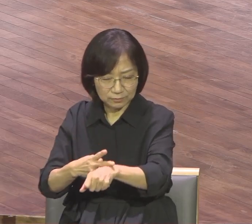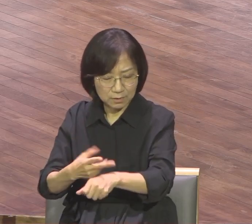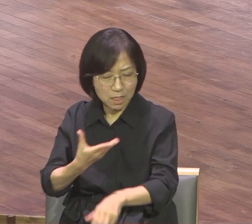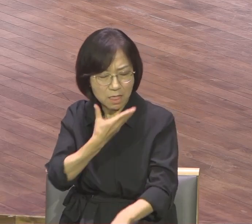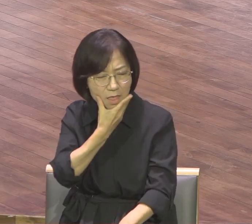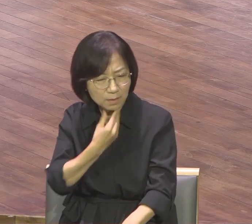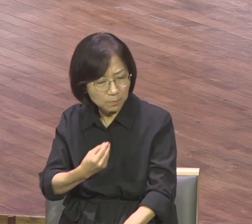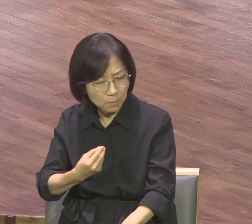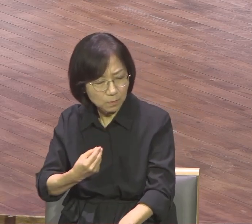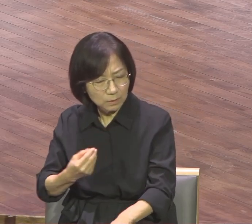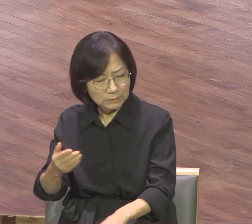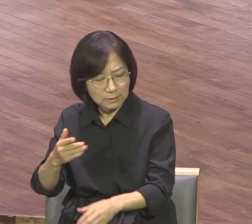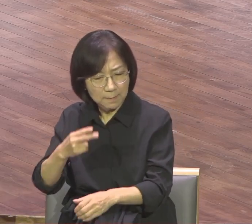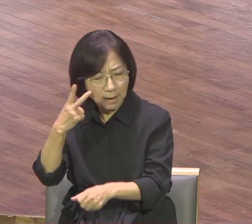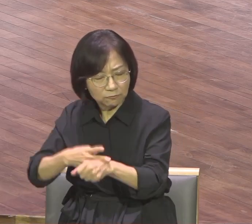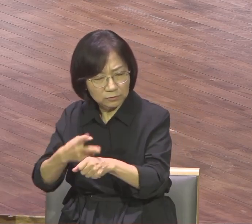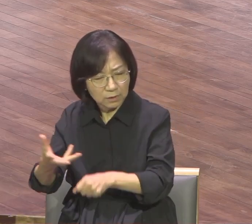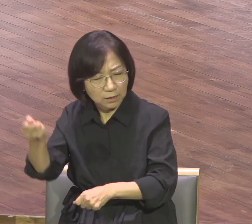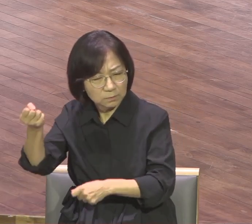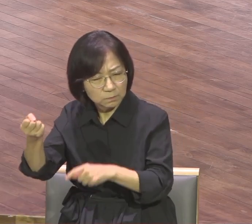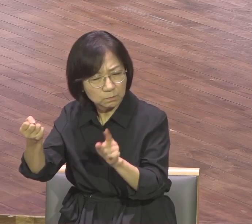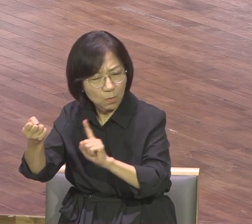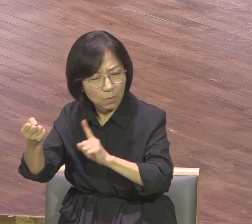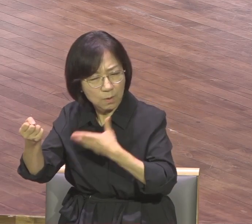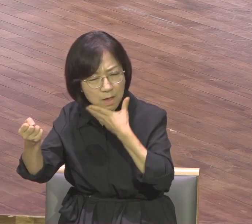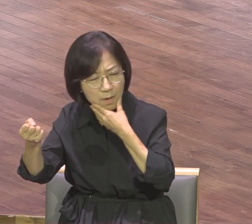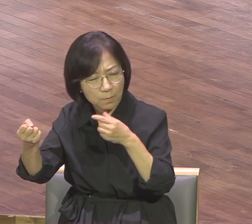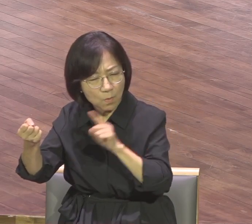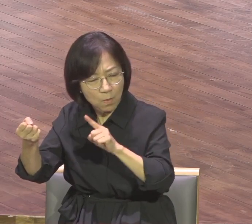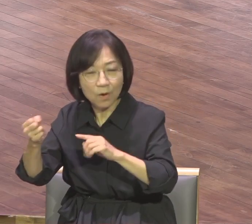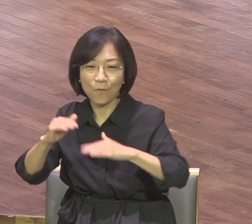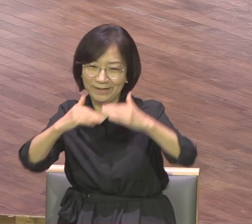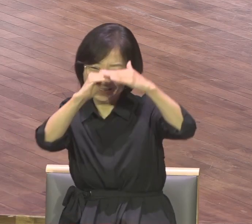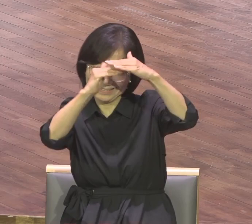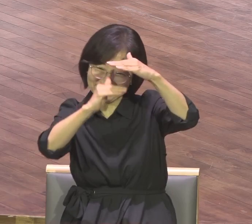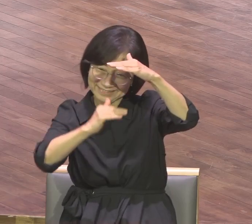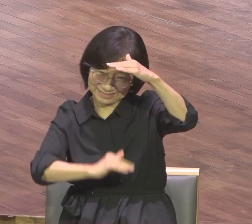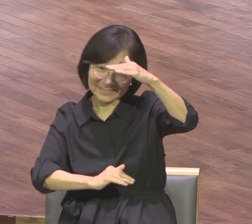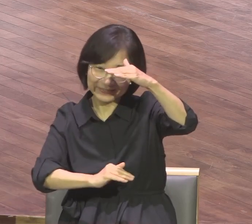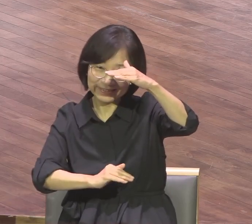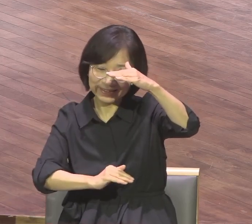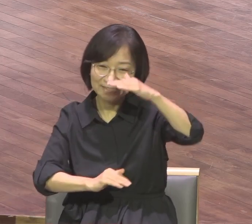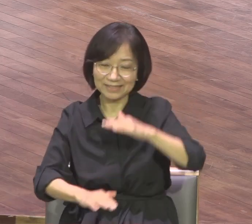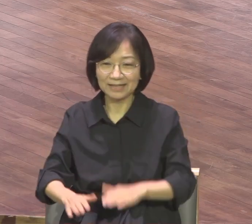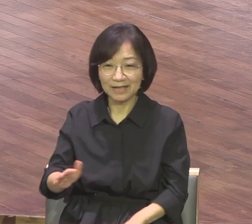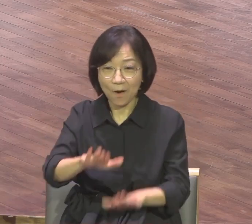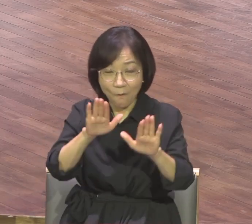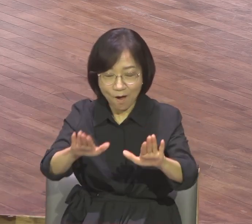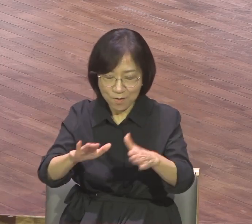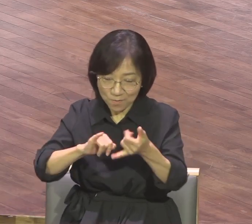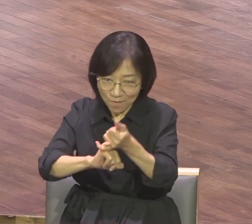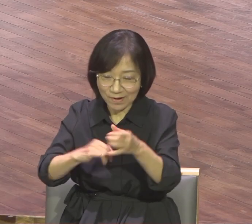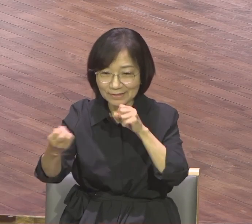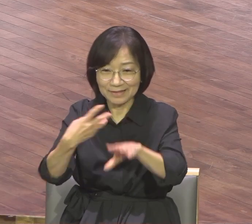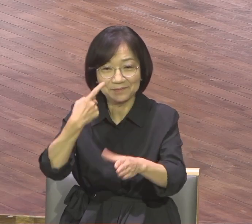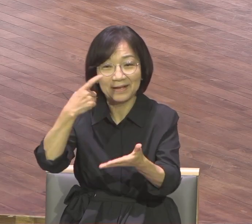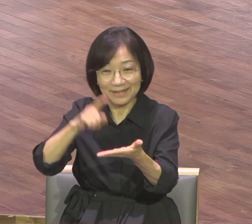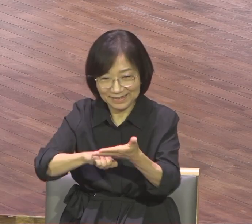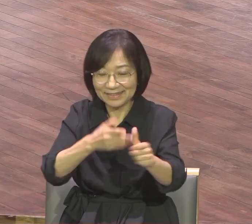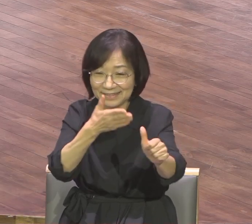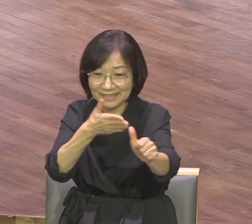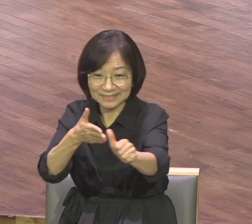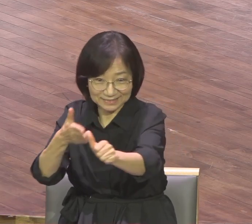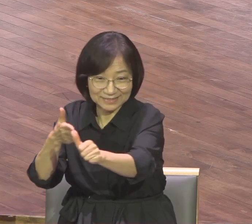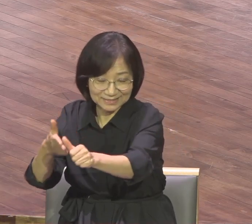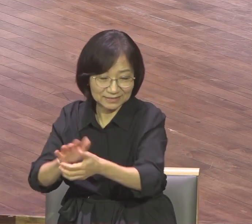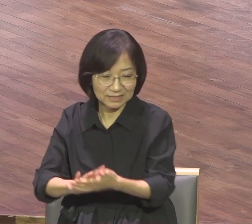대한 내용이 기록되어 있습니다. 답을 찾으시기 바랍니다. 오늘